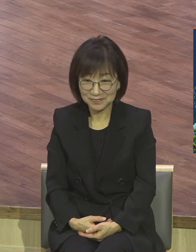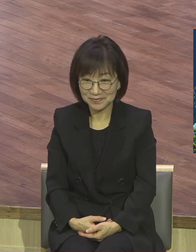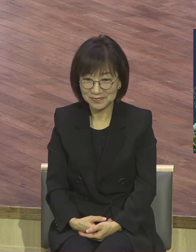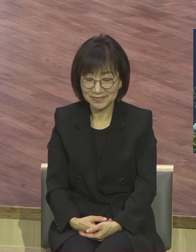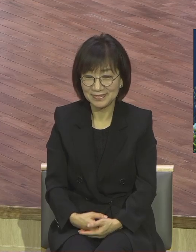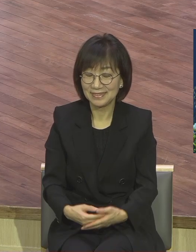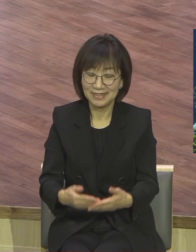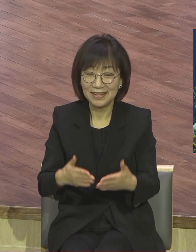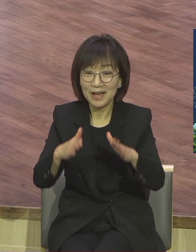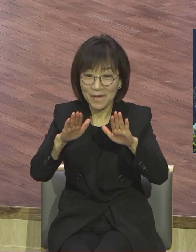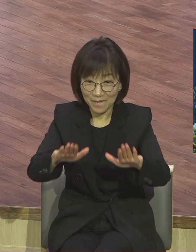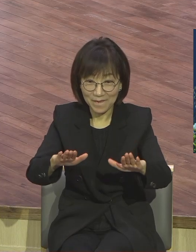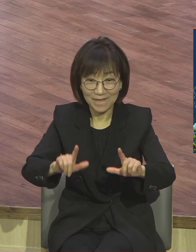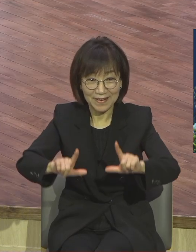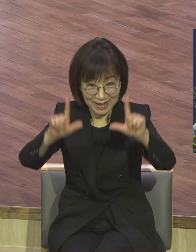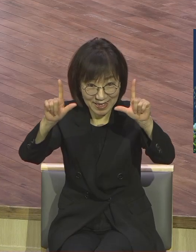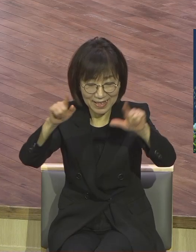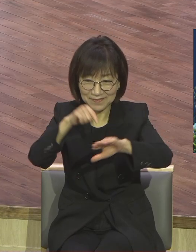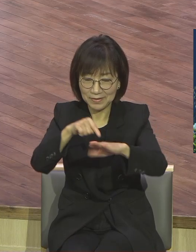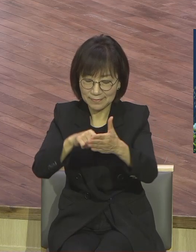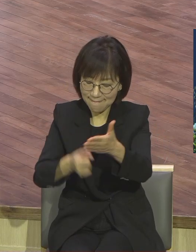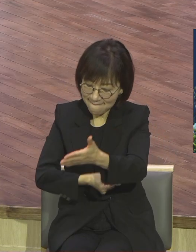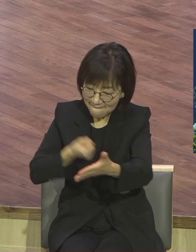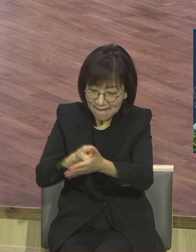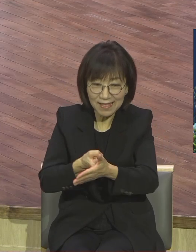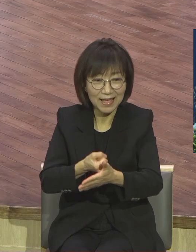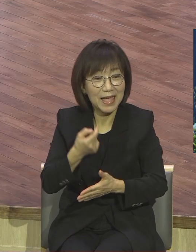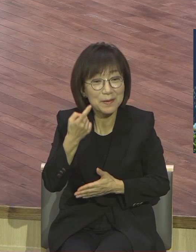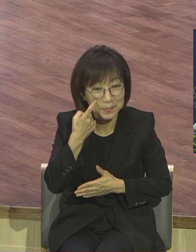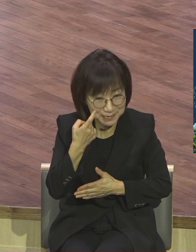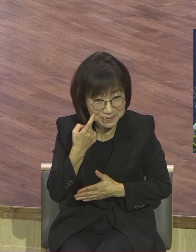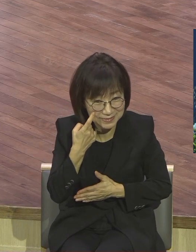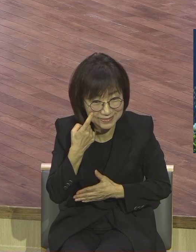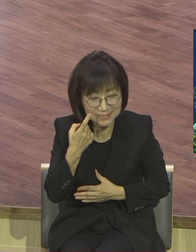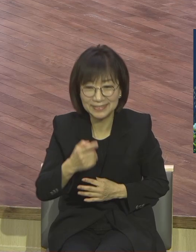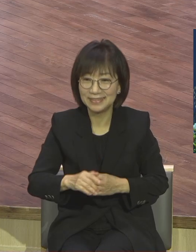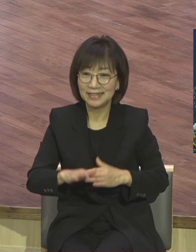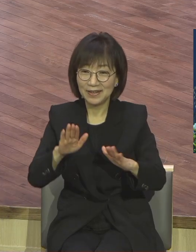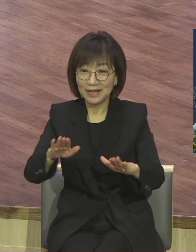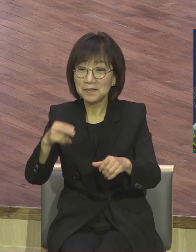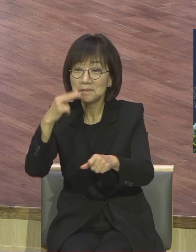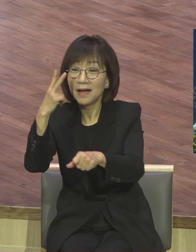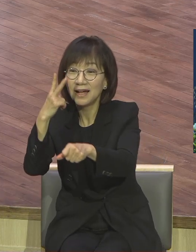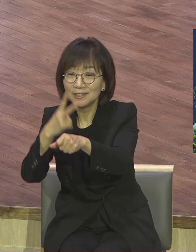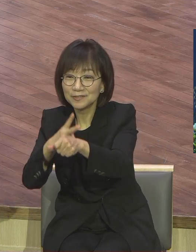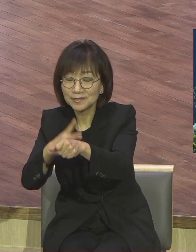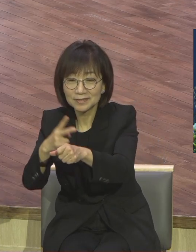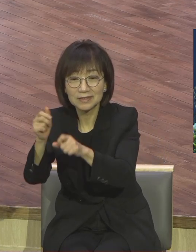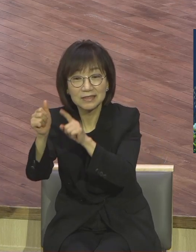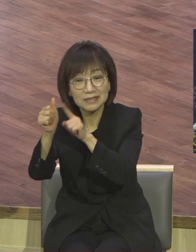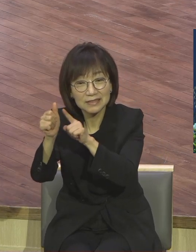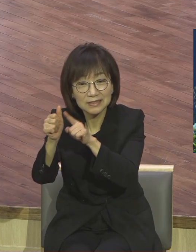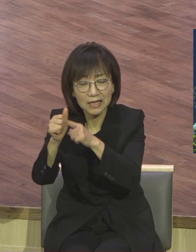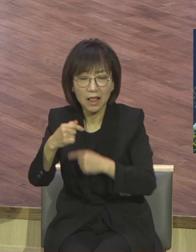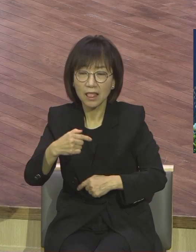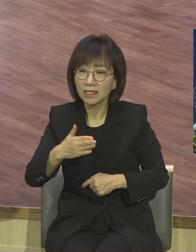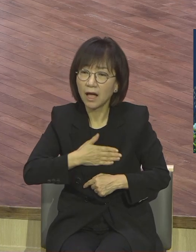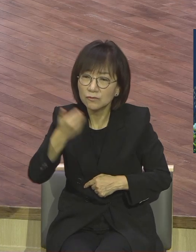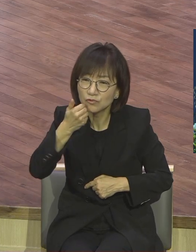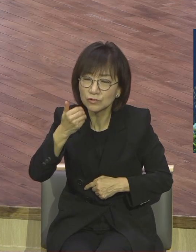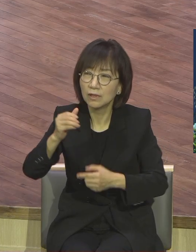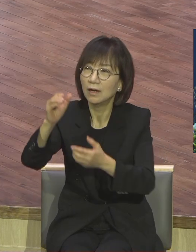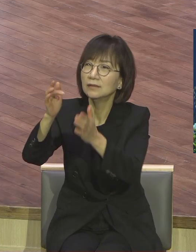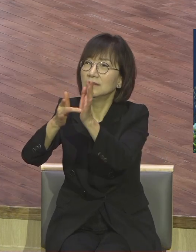올해 한번 결단해 보시기 바랍니다. 사도 바울은 자기가 예수 그리스도의